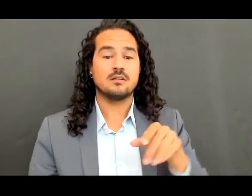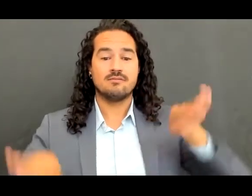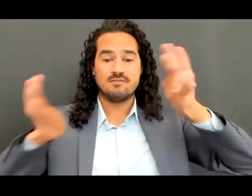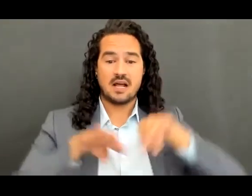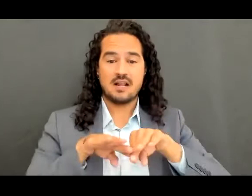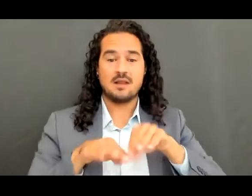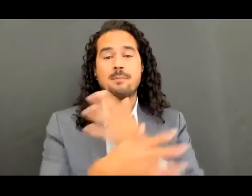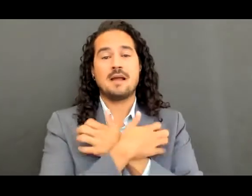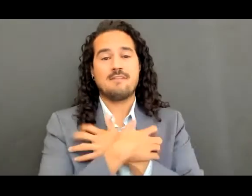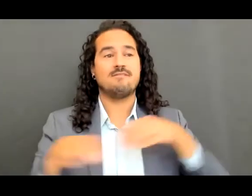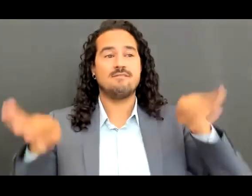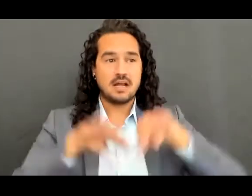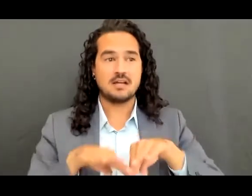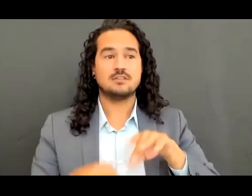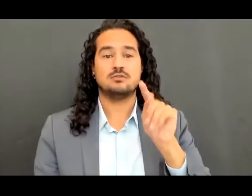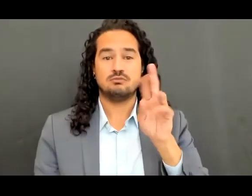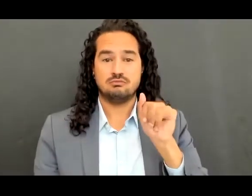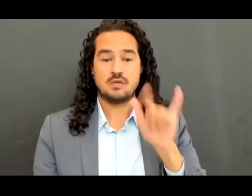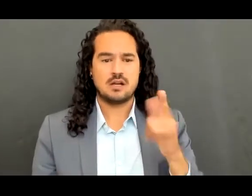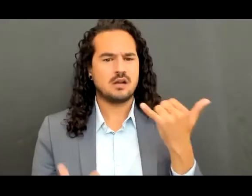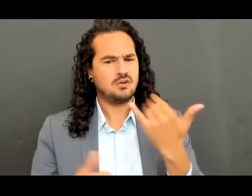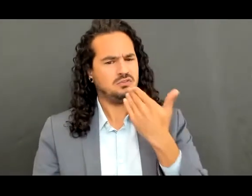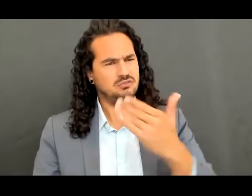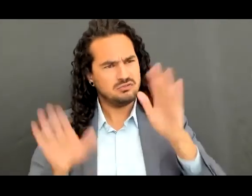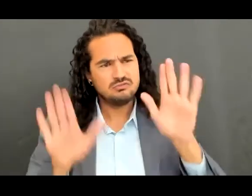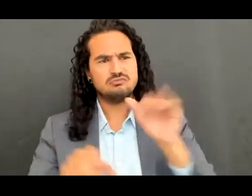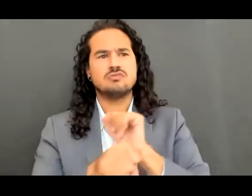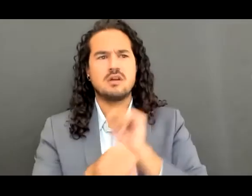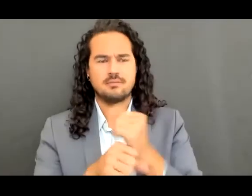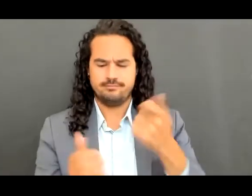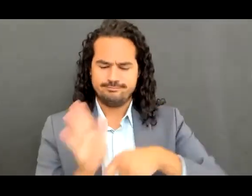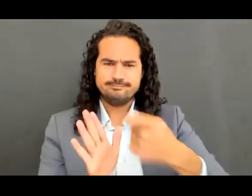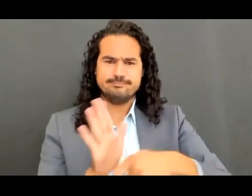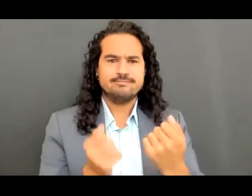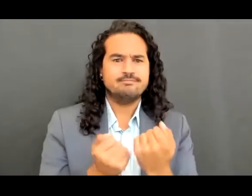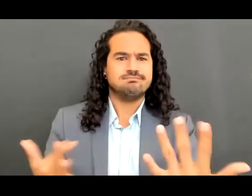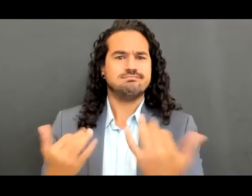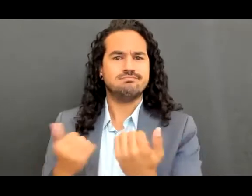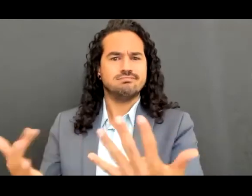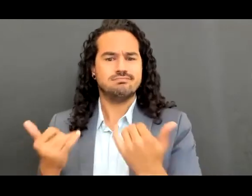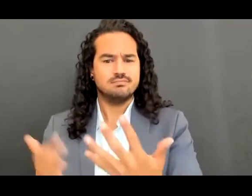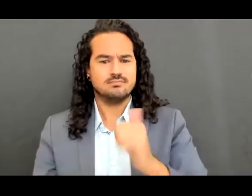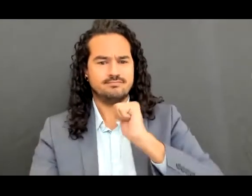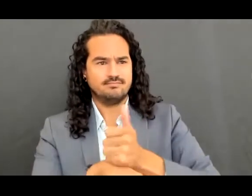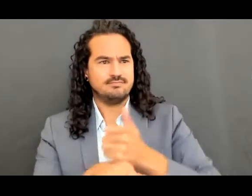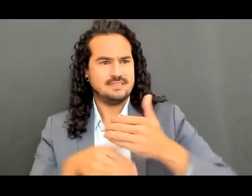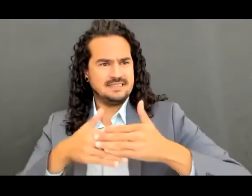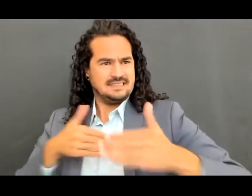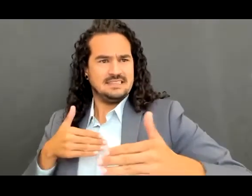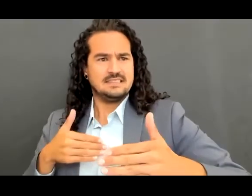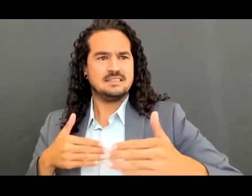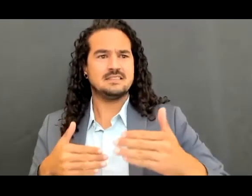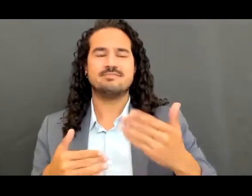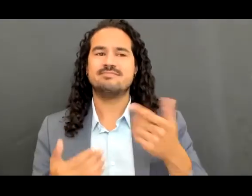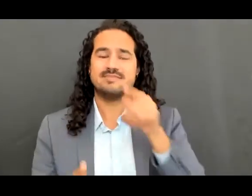Hicimos muchos incendios a mano. Pusimos fuego en la parte del camino.